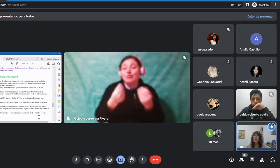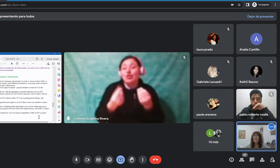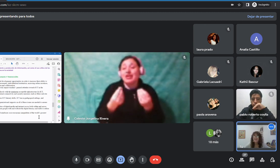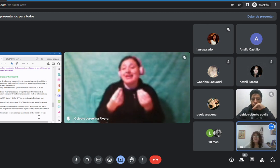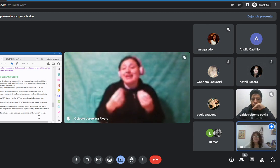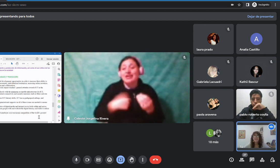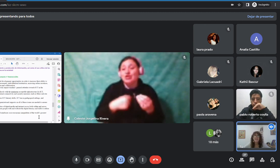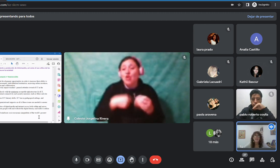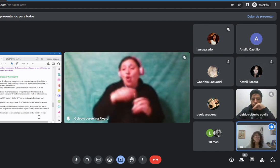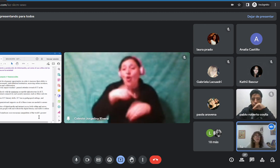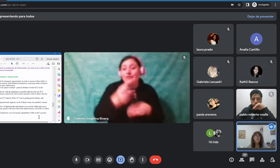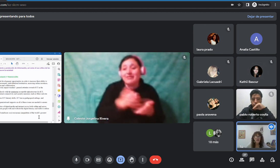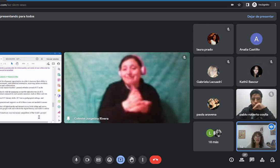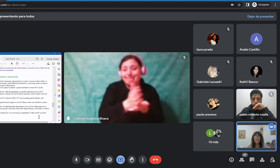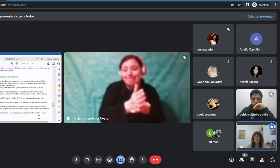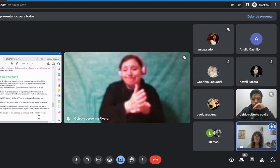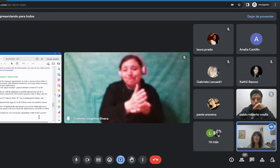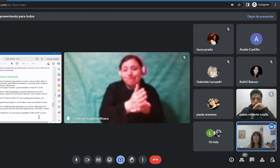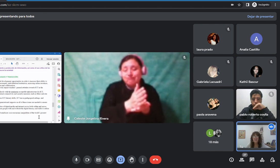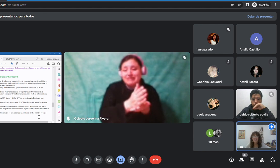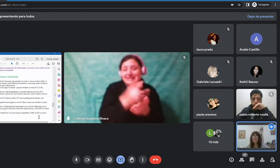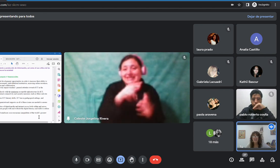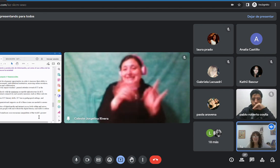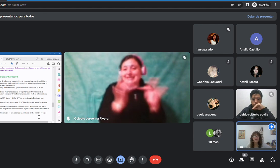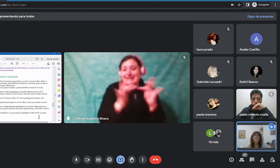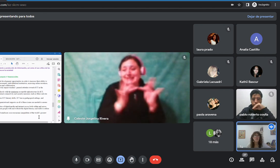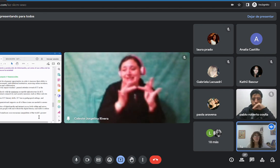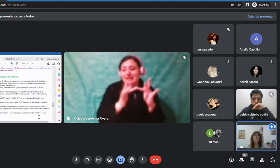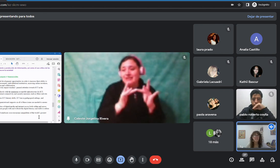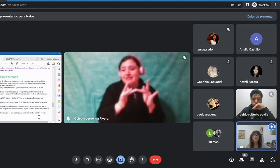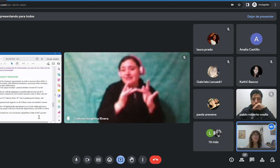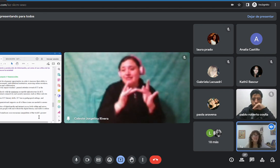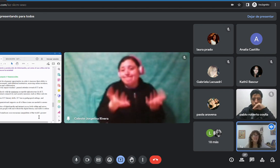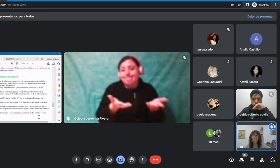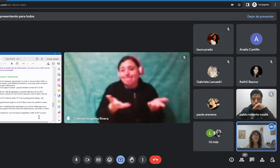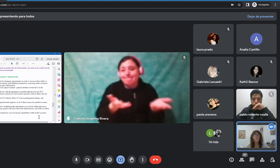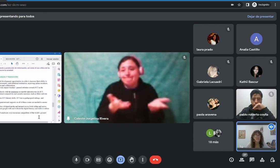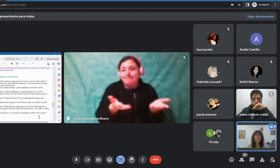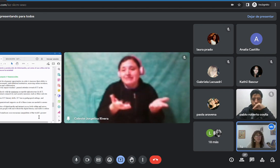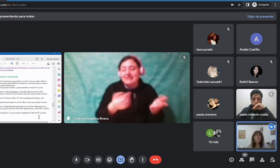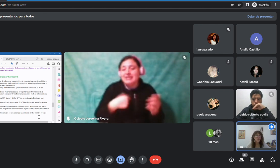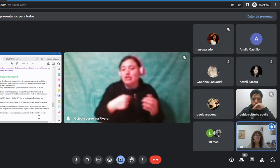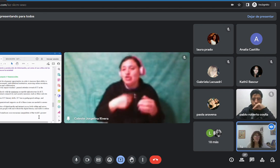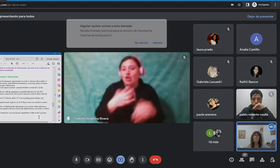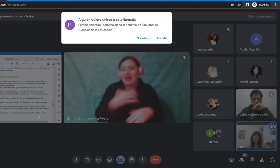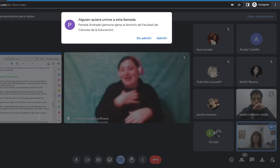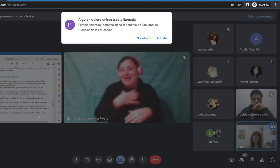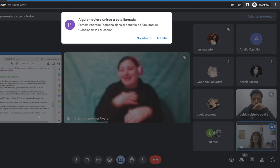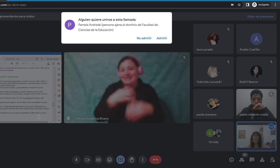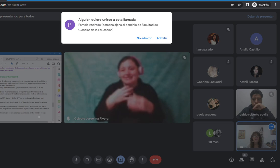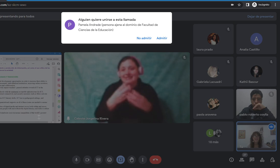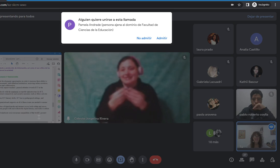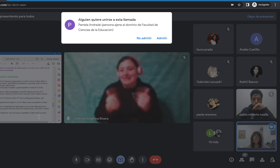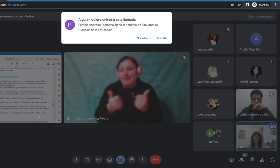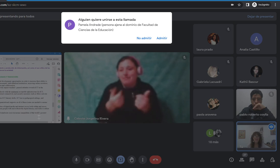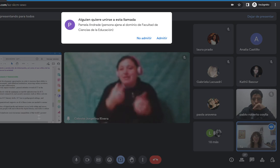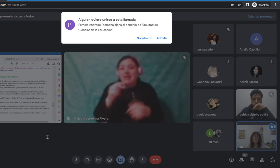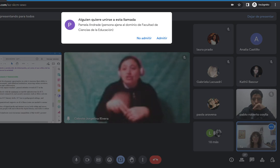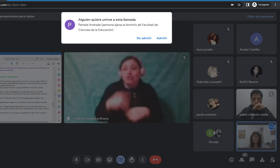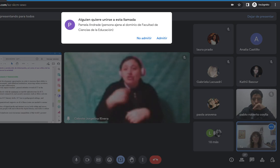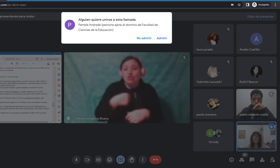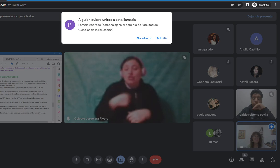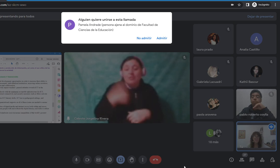y que es virtual y tengo que ir viendo todo este tema de la conexión y demás para entrar al aula,